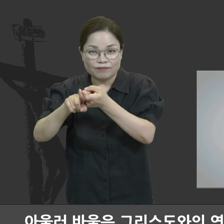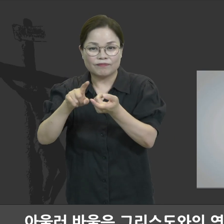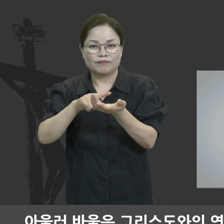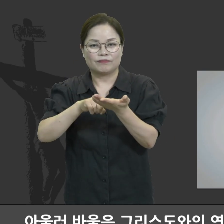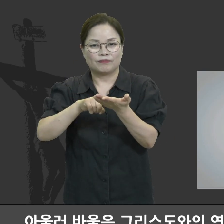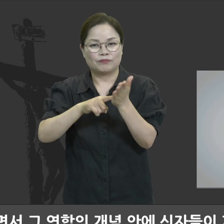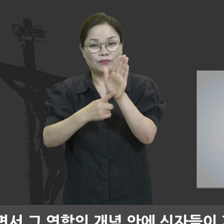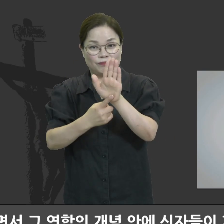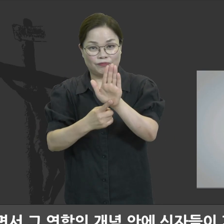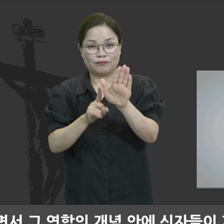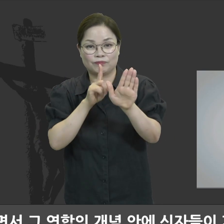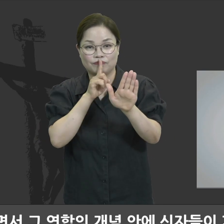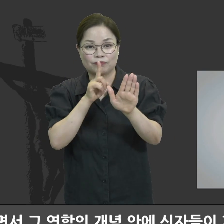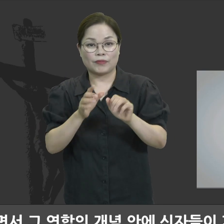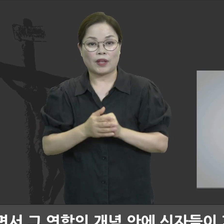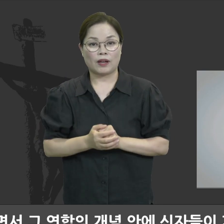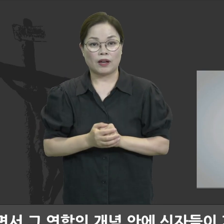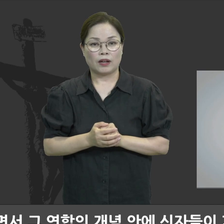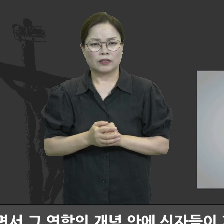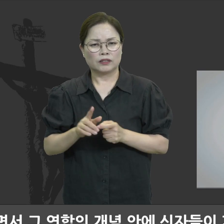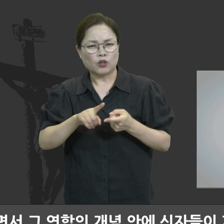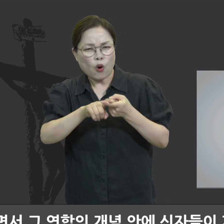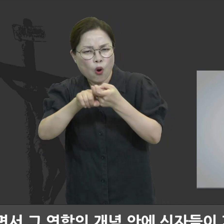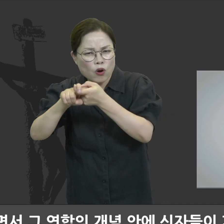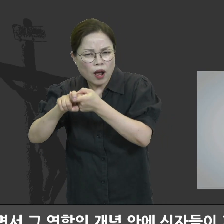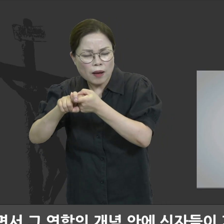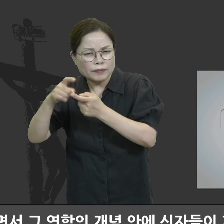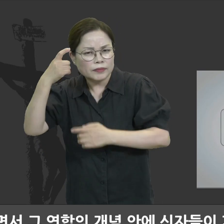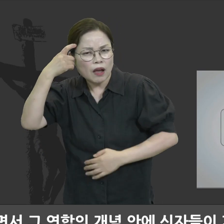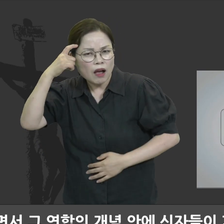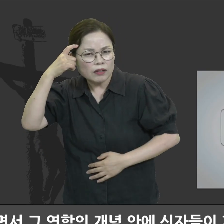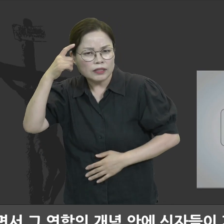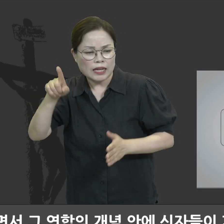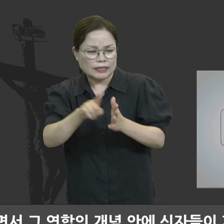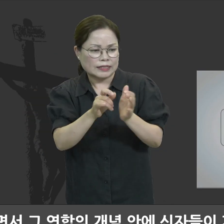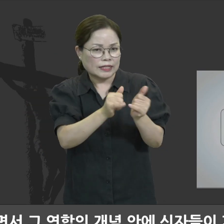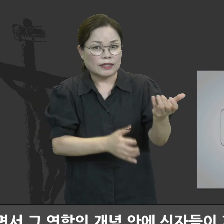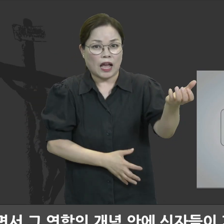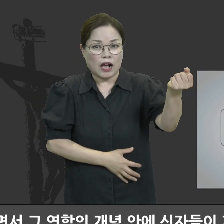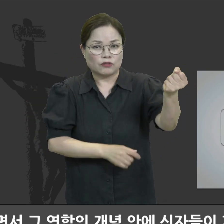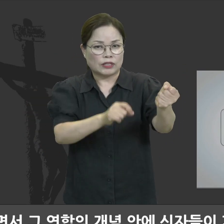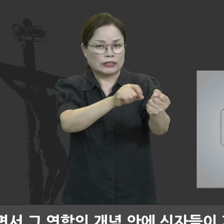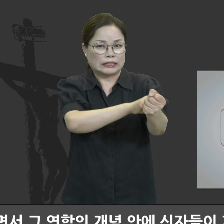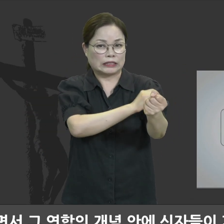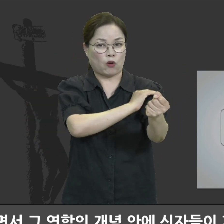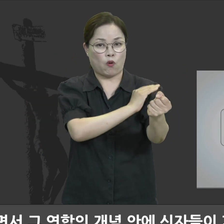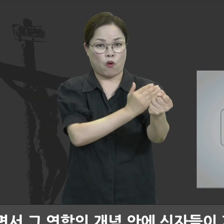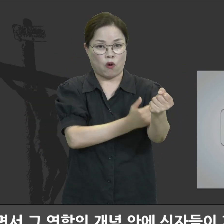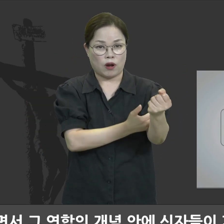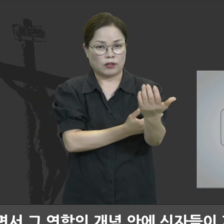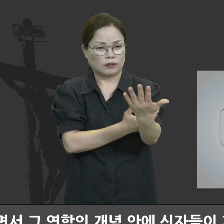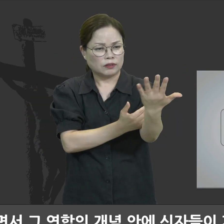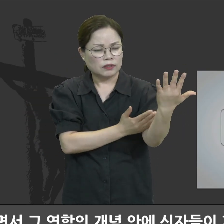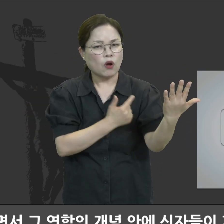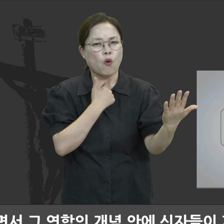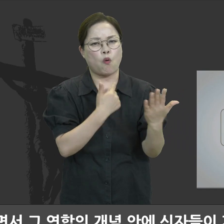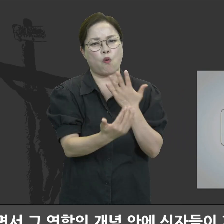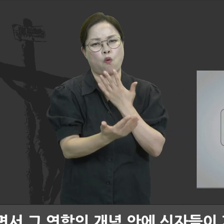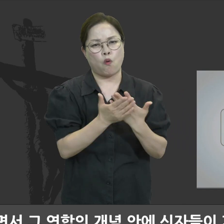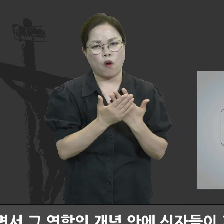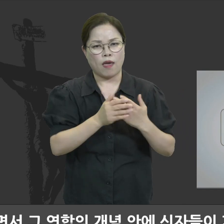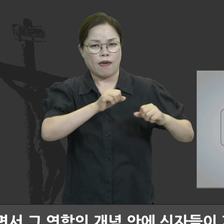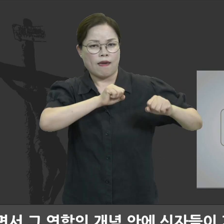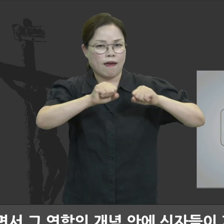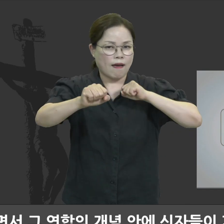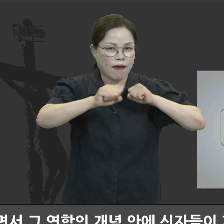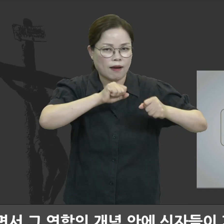사용합니다. 그러면서 그 연합의 개념 안에 신자들이 가지는 특권뿐 아니라 그들이 경험하는 것과